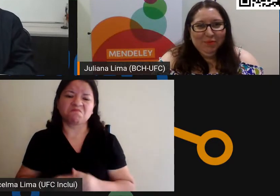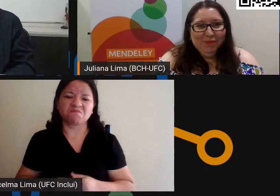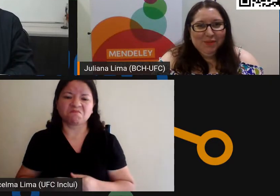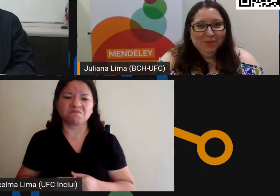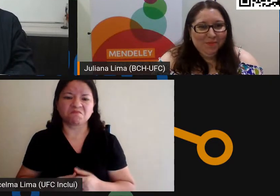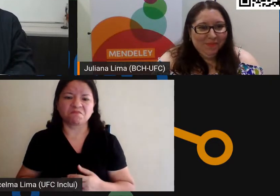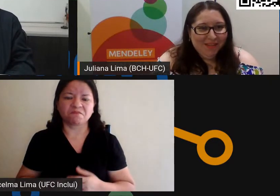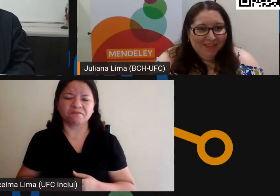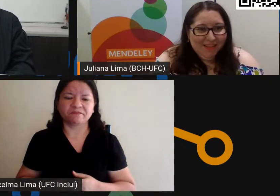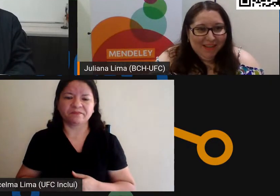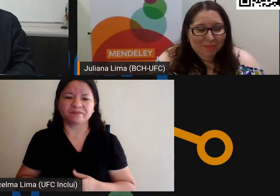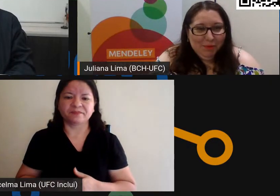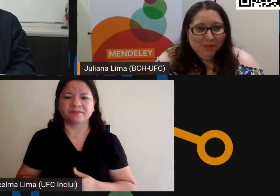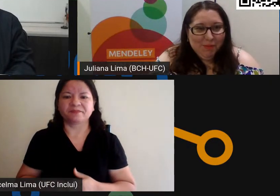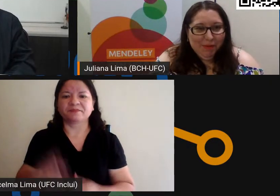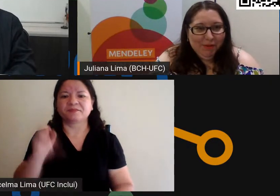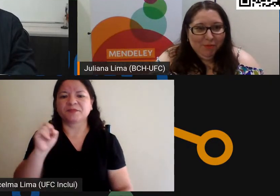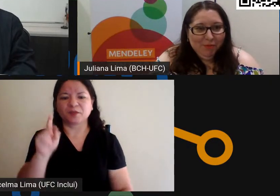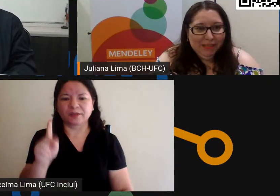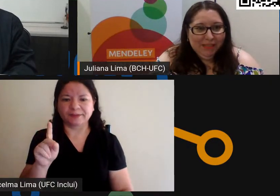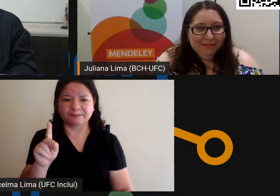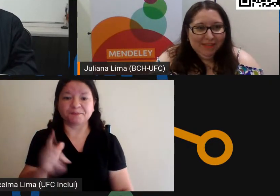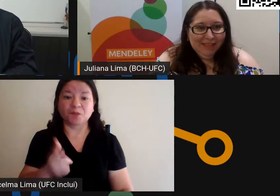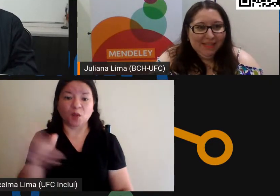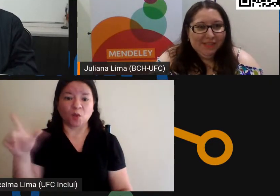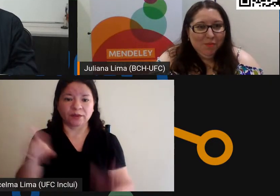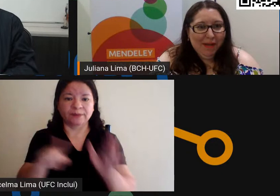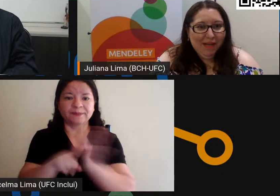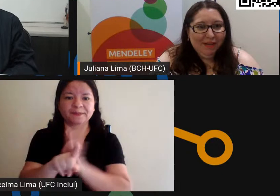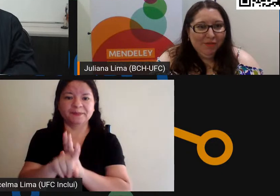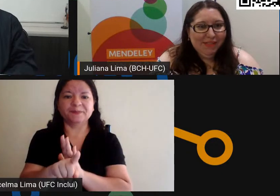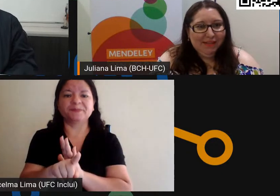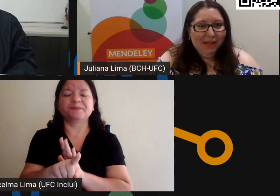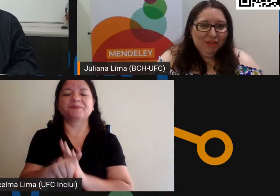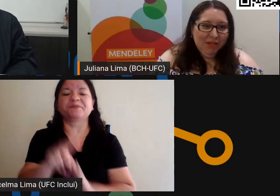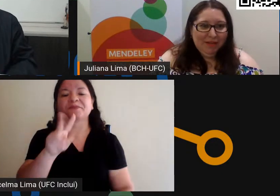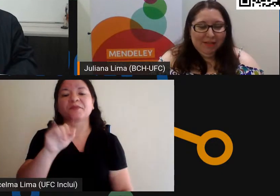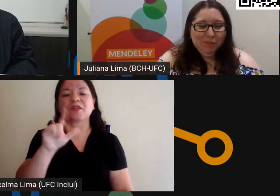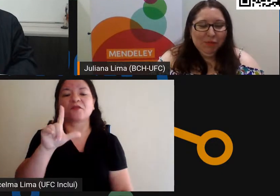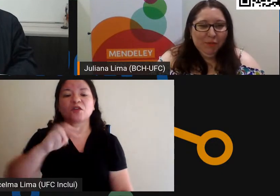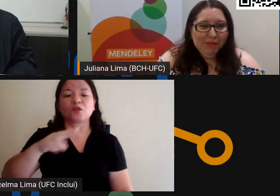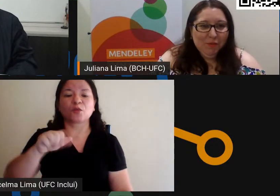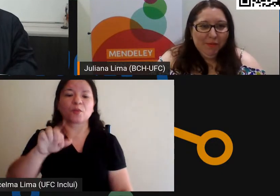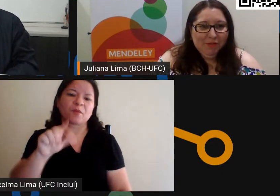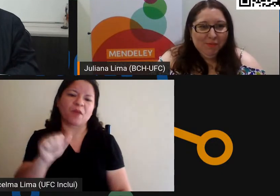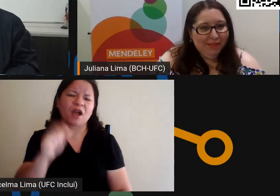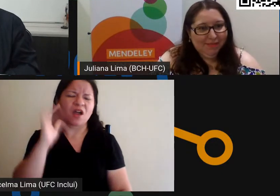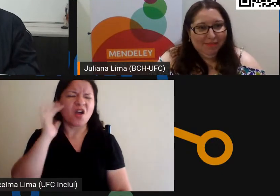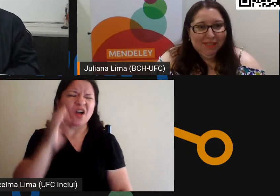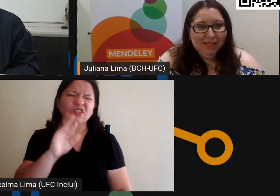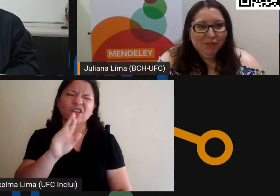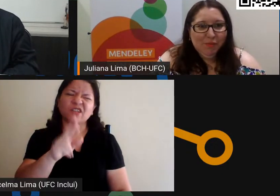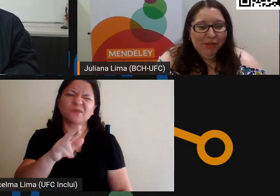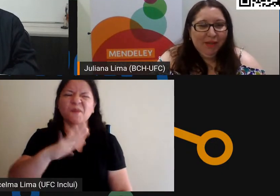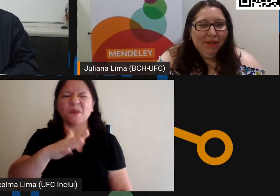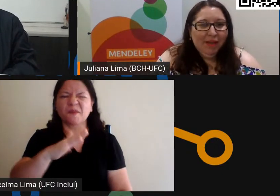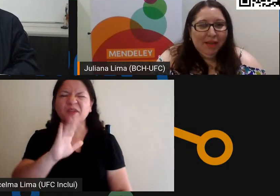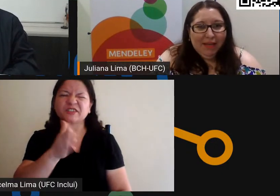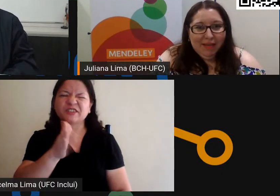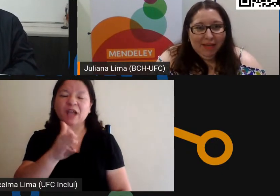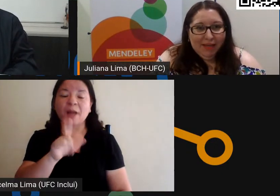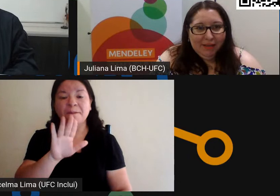Ok, professor. A próxima pergunta é da Silmara, você até já respondeu mais ou menos, mas se quiser